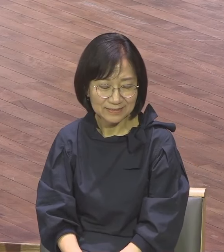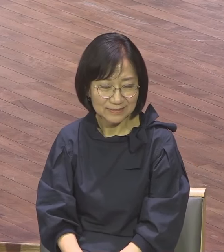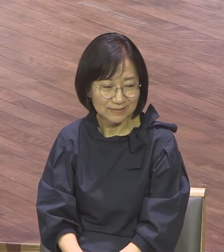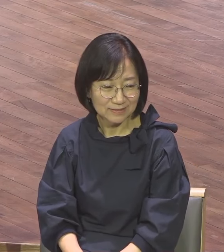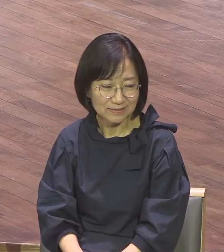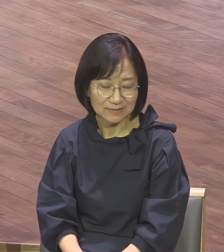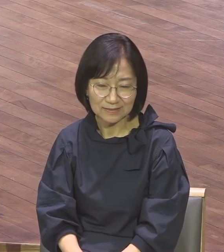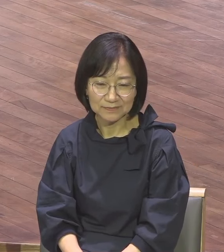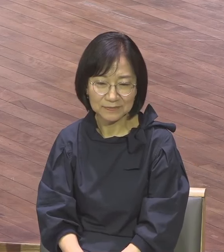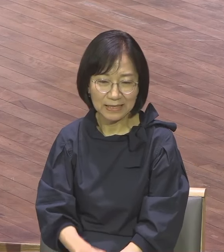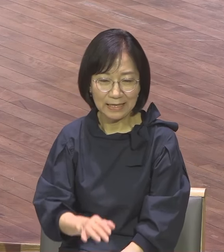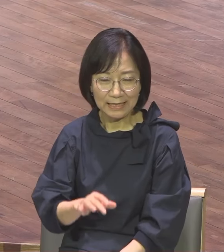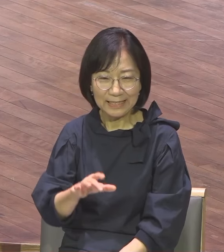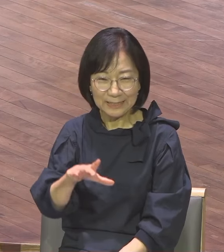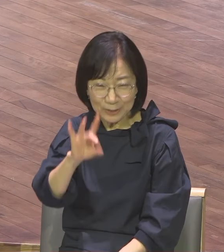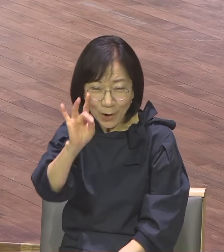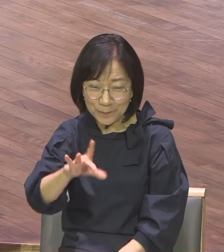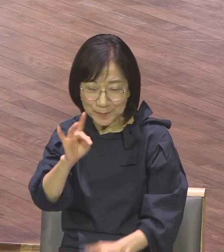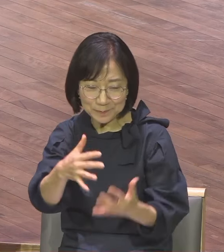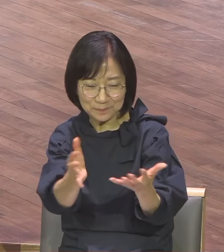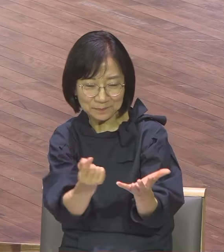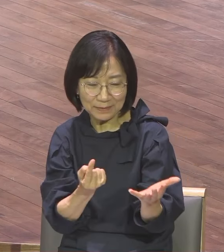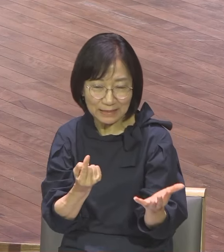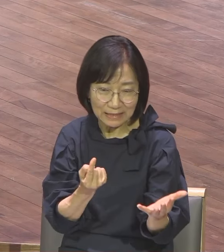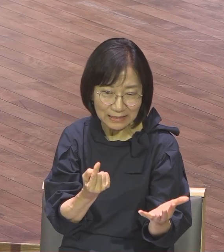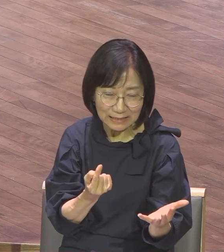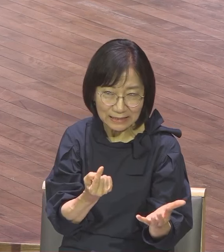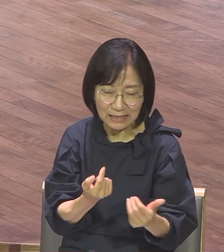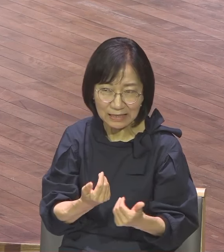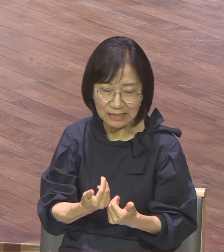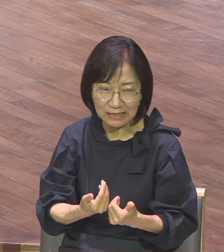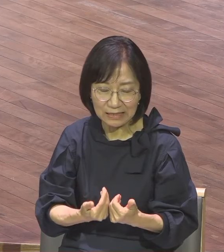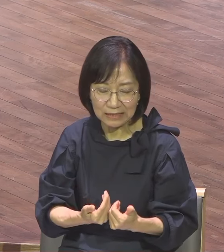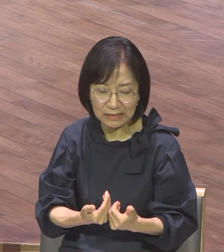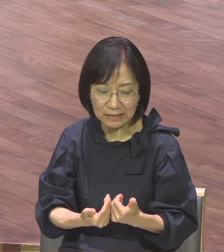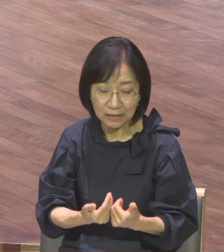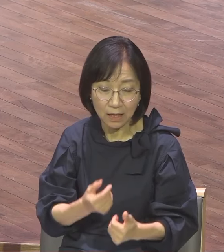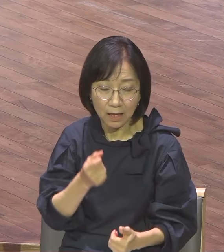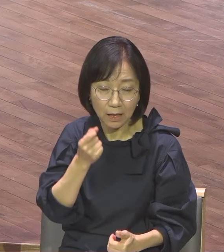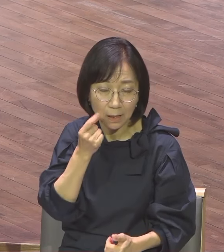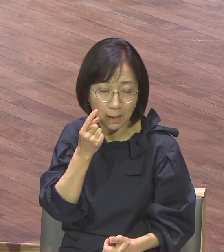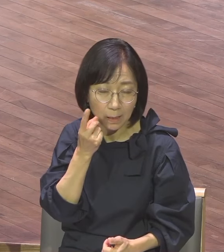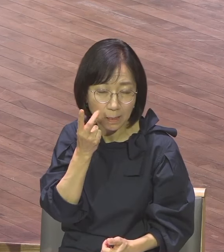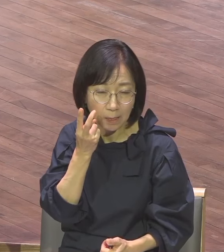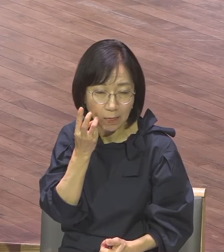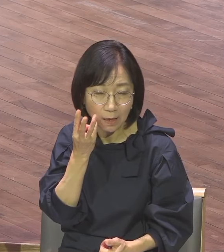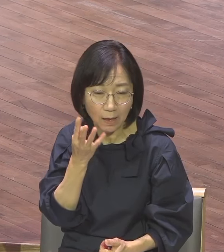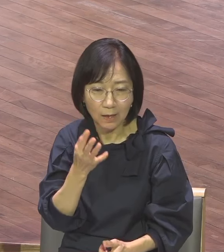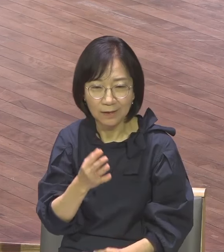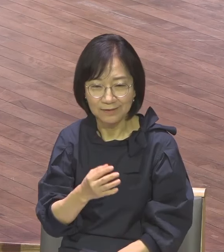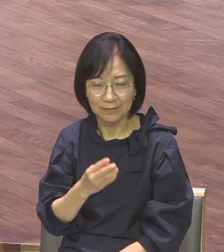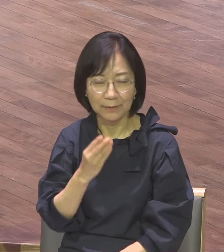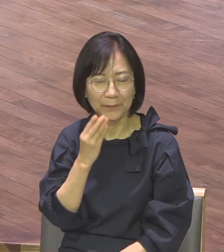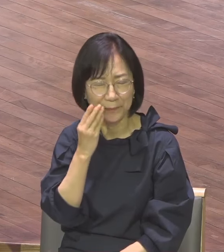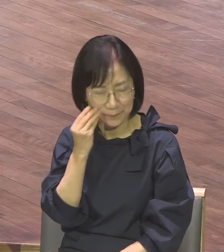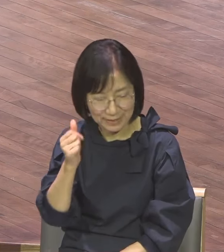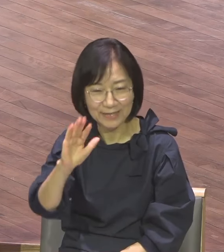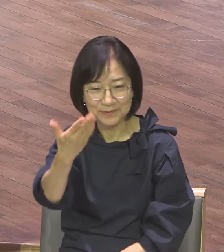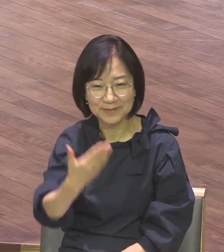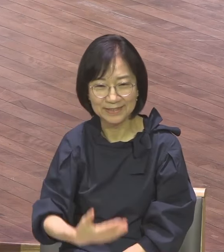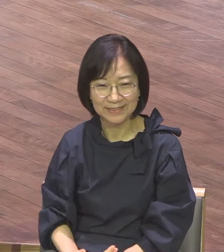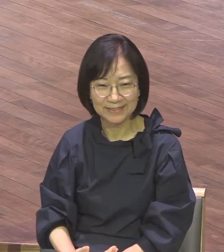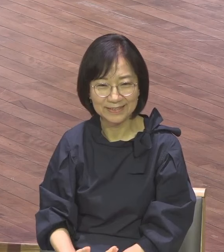같이 이렇게 좀 어색하더라도 좀 이렇게 좀 참고 그래도 한 몇 달 얘기 지나다 보면요 아주 그러니까 건강한 신앙생활 할 수